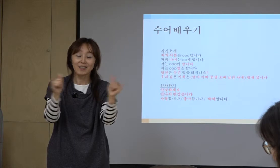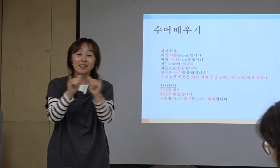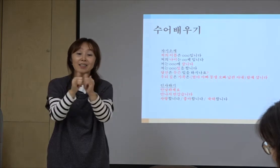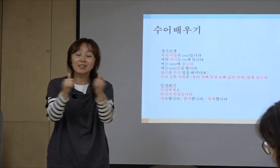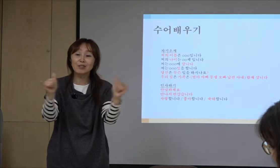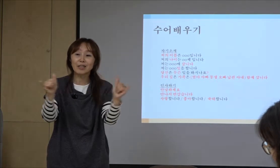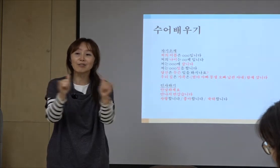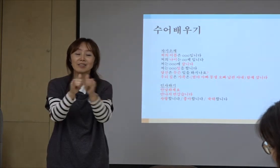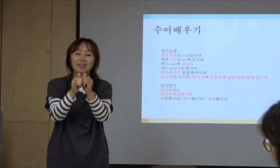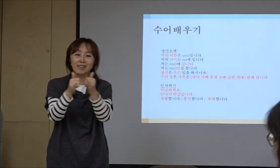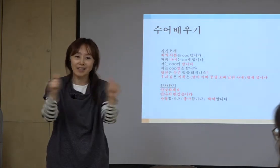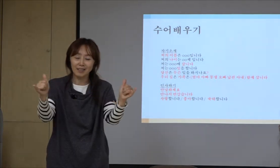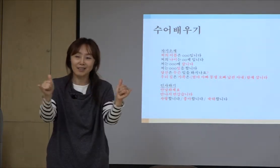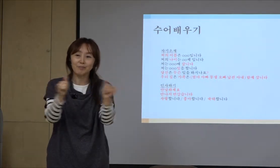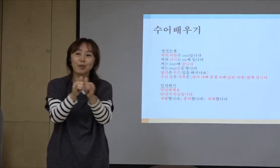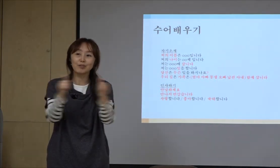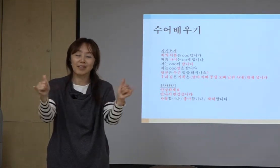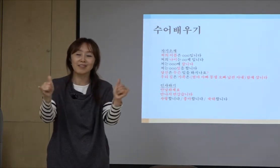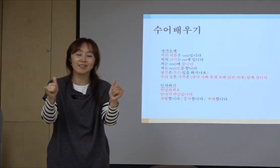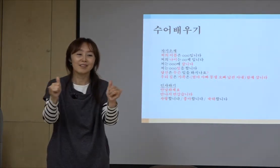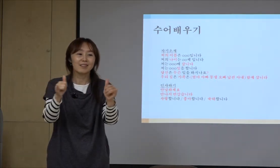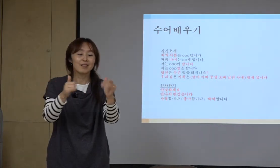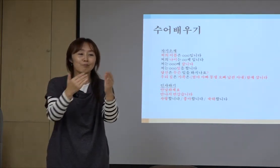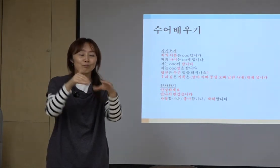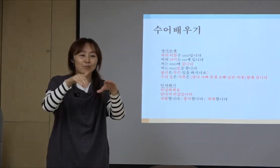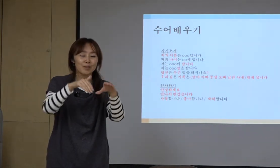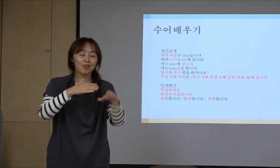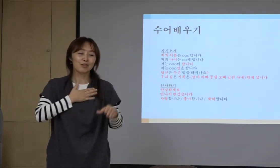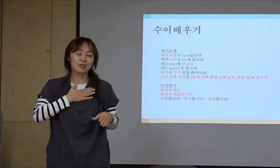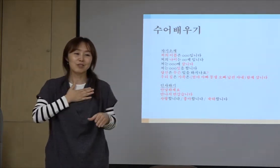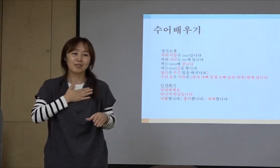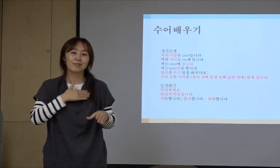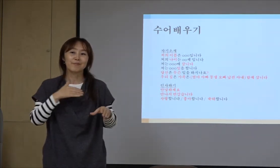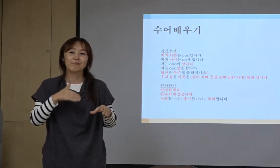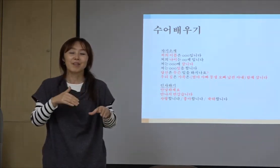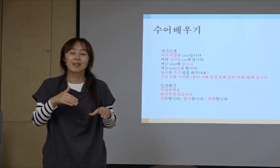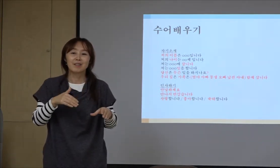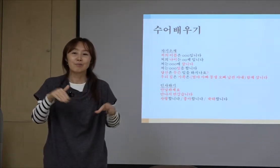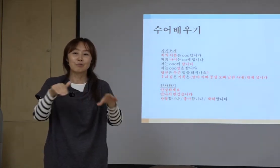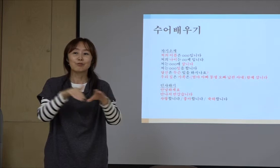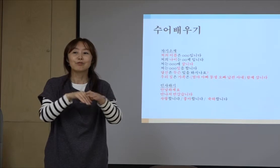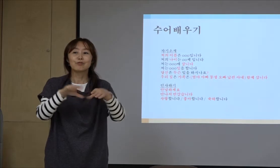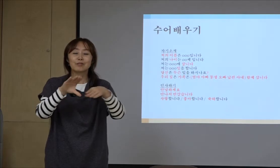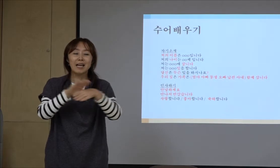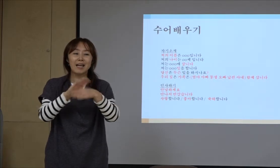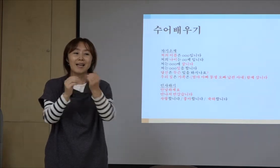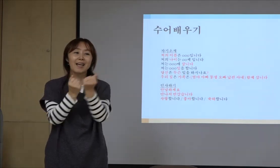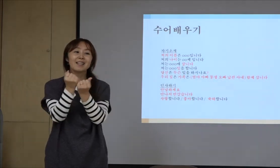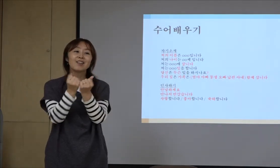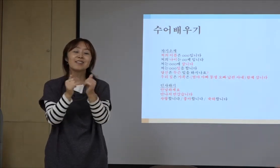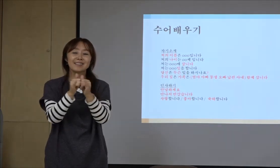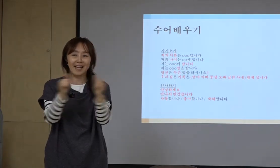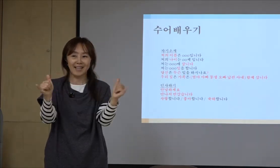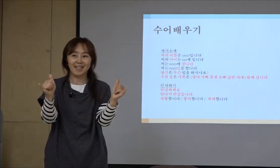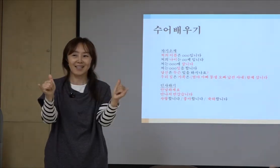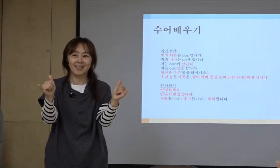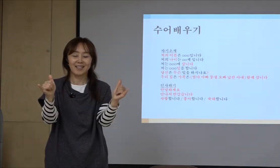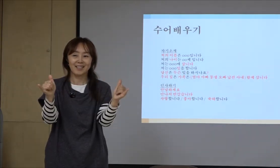이렇게 흔들어도 되고요. 그냥 이렇게 펴도 돼요. 저는 문화 해설사.